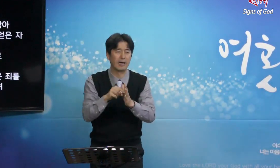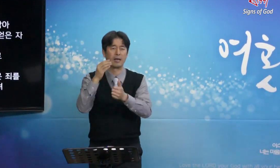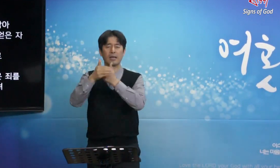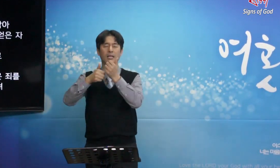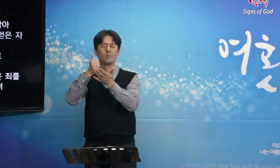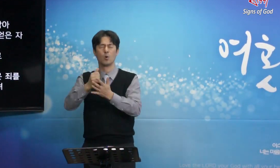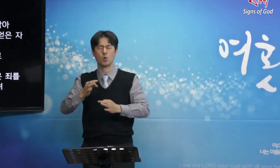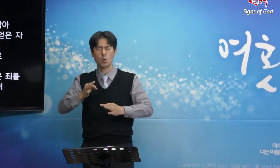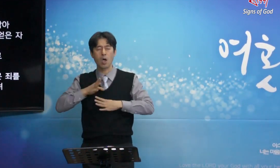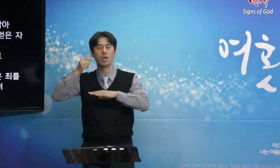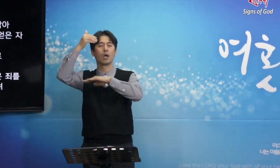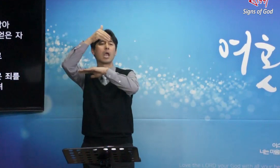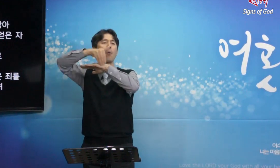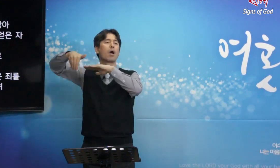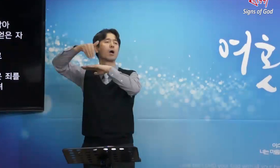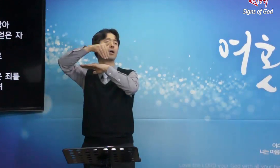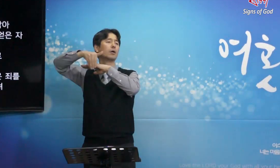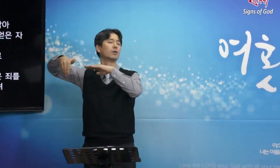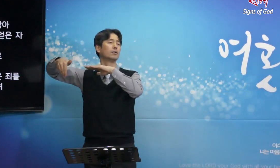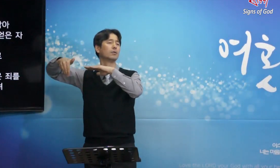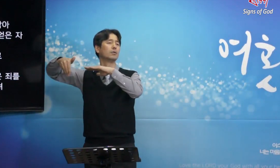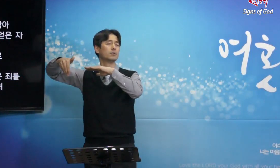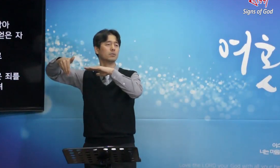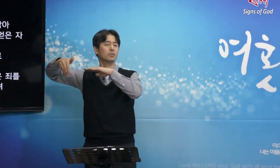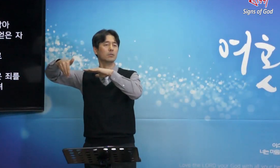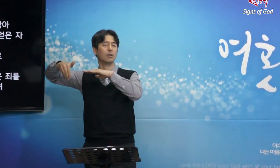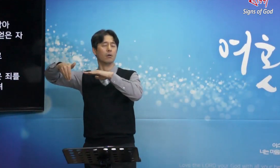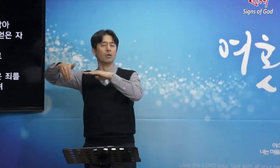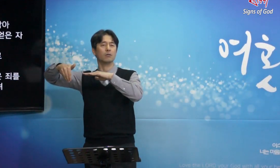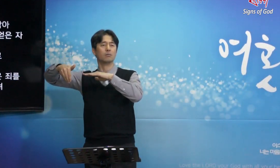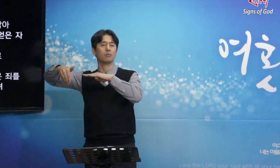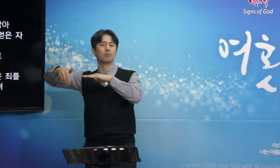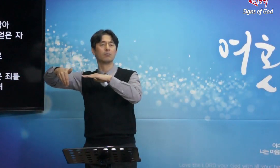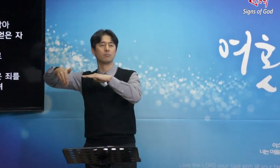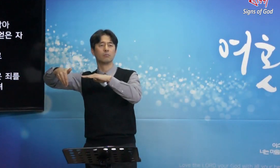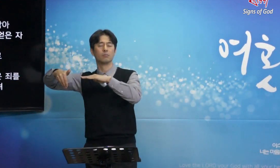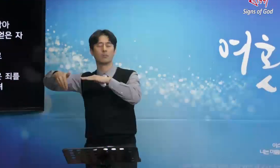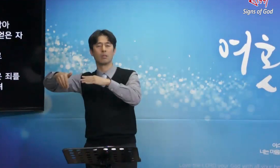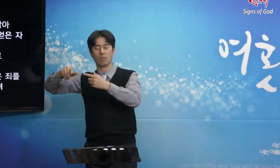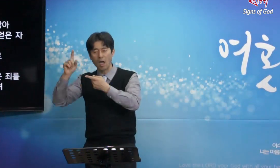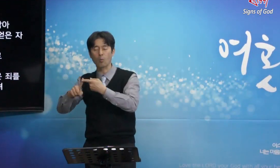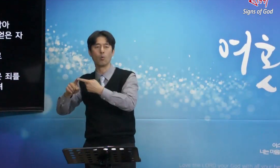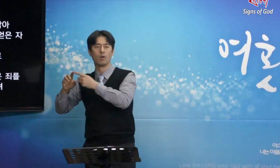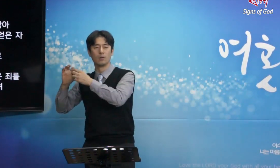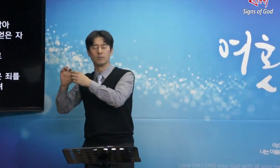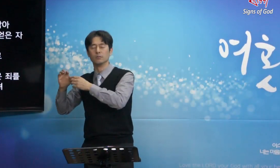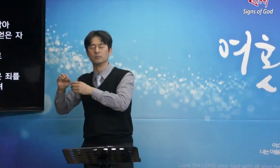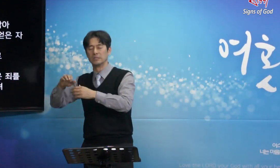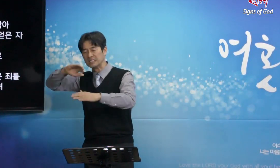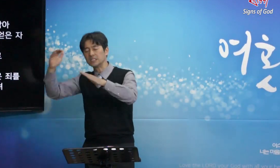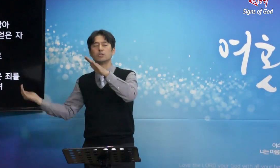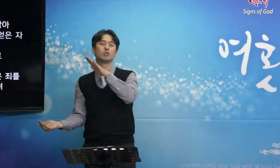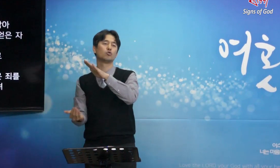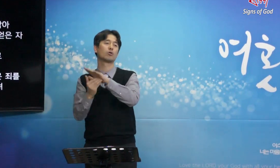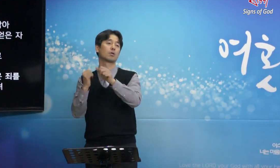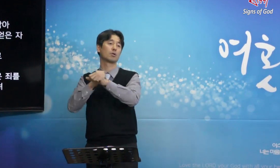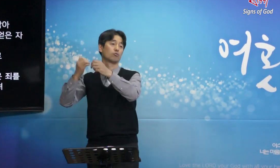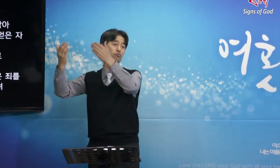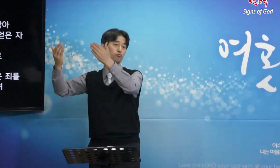예수 그리스도께서 우리를 위하여 하나님의 그 놀라우신 계획 안에서 그 계획대로